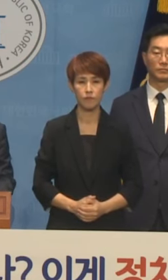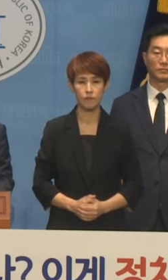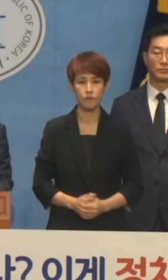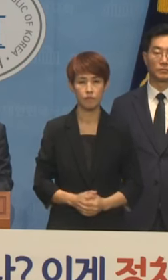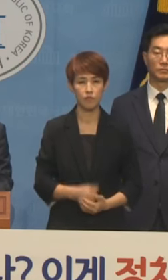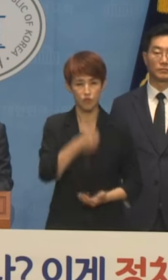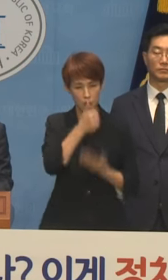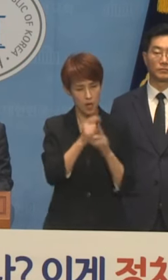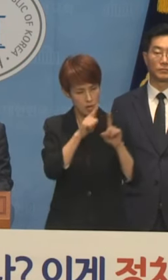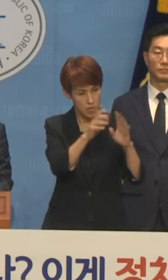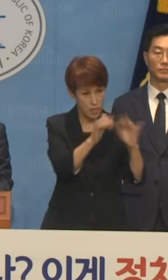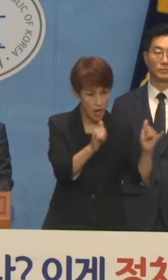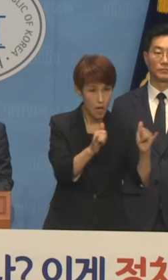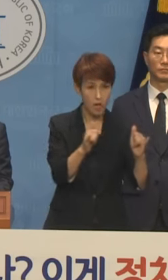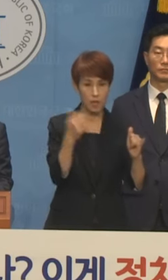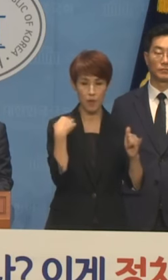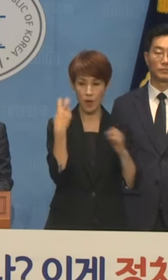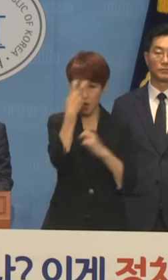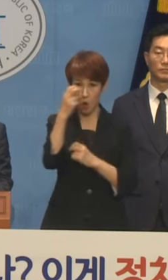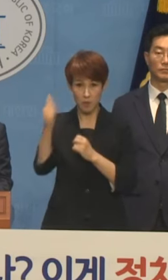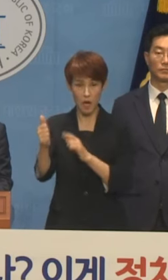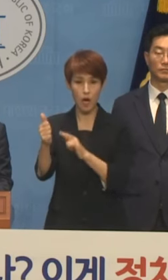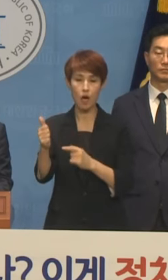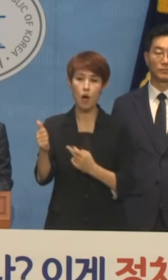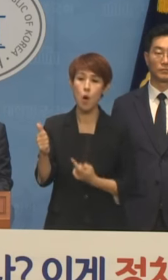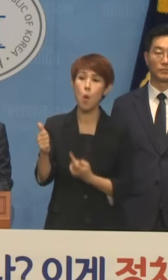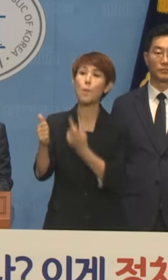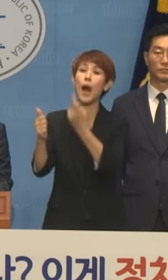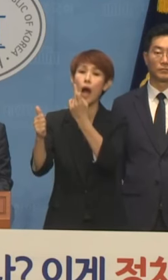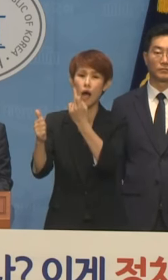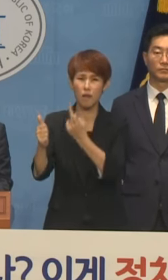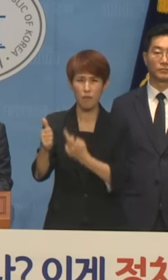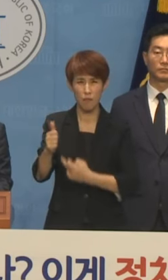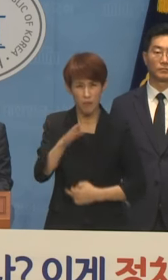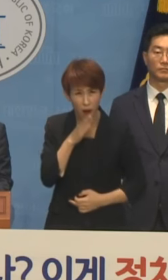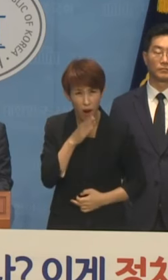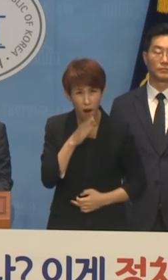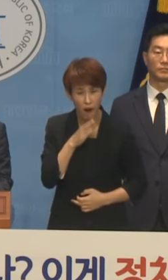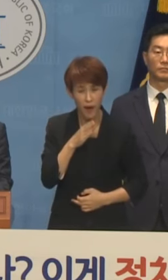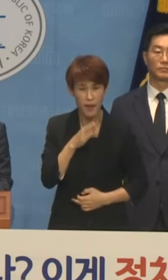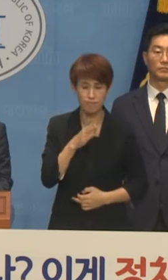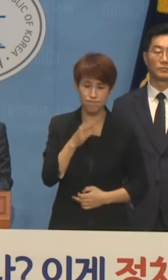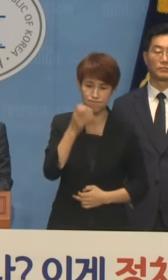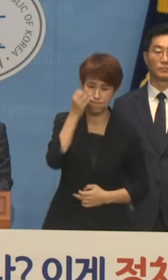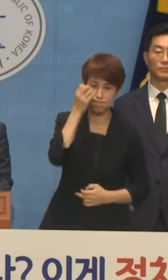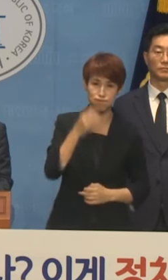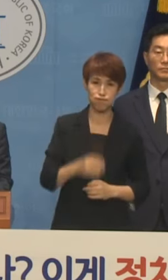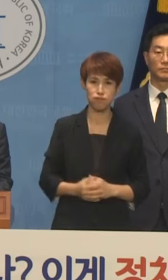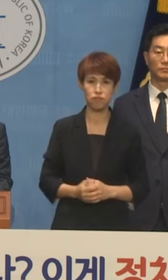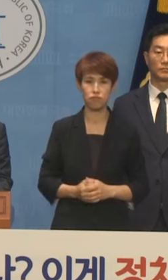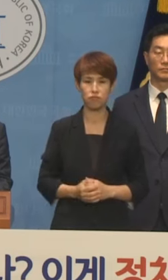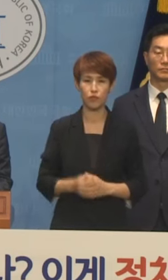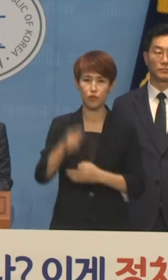피의자가 담당 검사를 오빠라고 부르는 게 정상인가? 윤석열